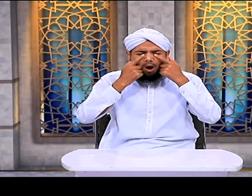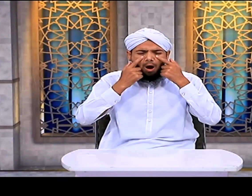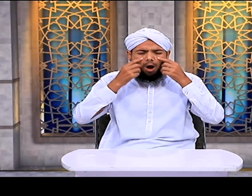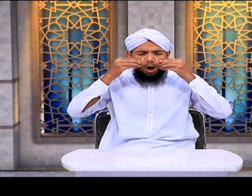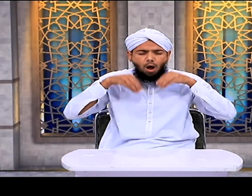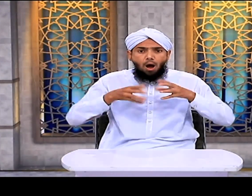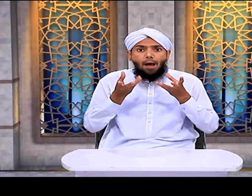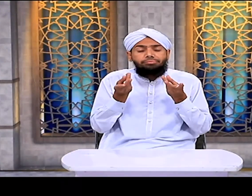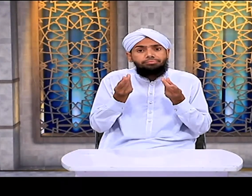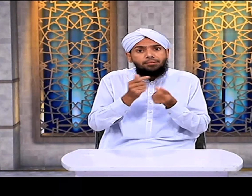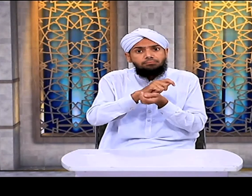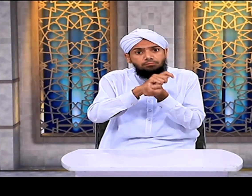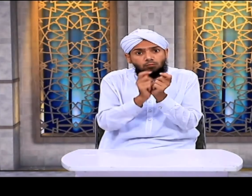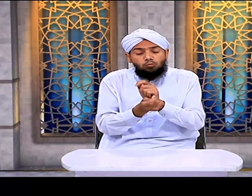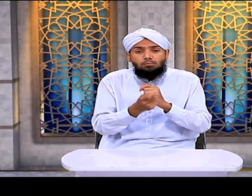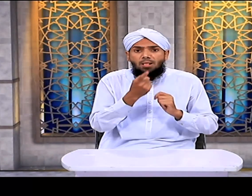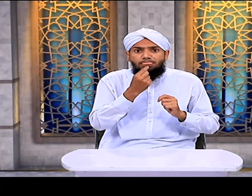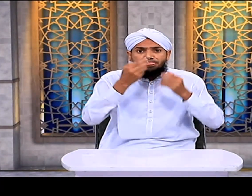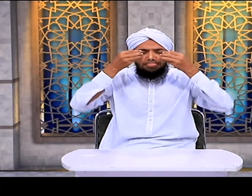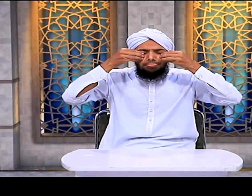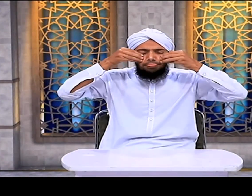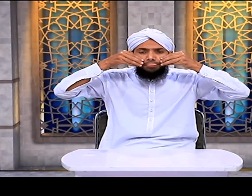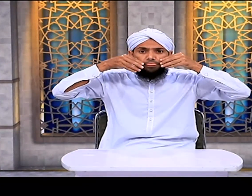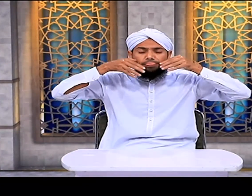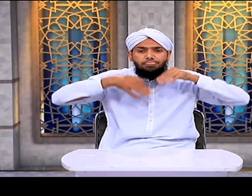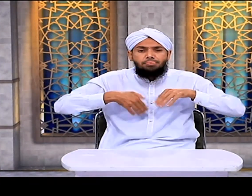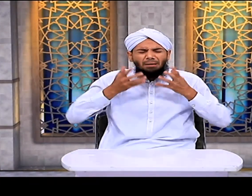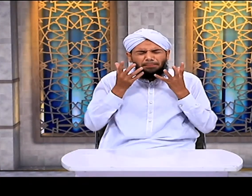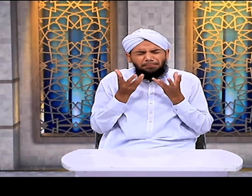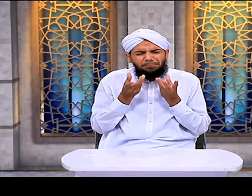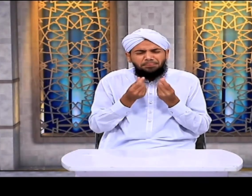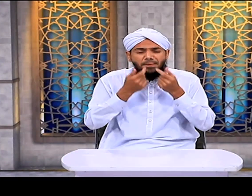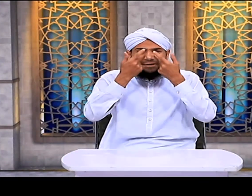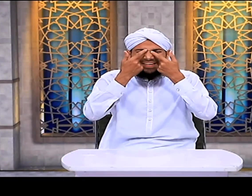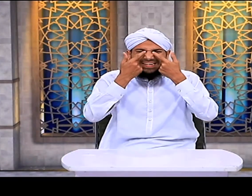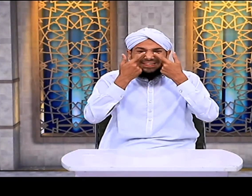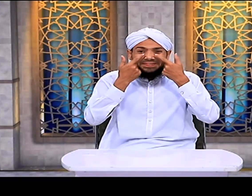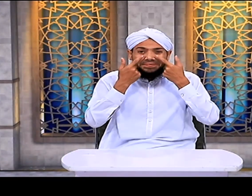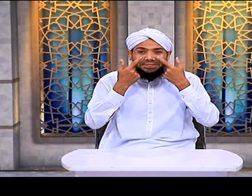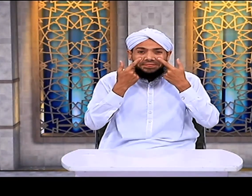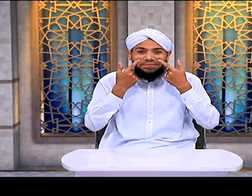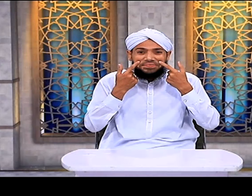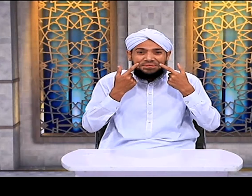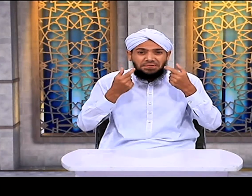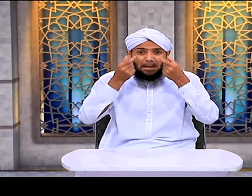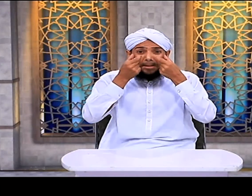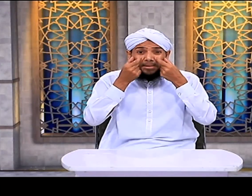گے، پھر وہ خون کے آنسو روئیں گے، یہاں تک کہ ان کے چہروں میں ایسے گڑھے پڑیں گے کہ اگر ان